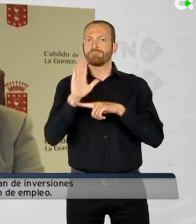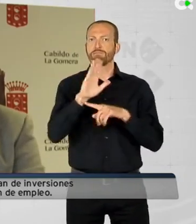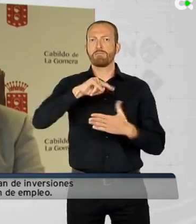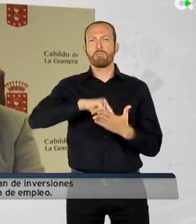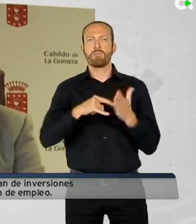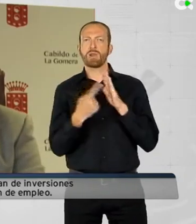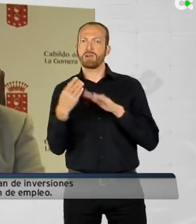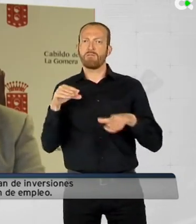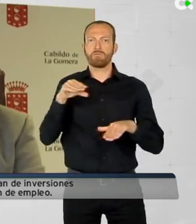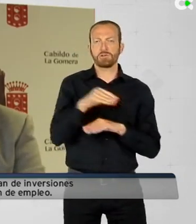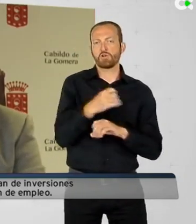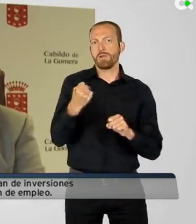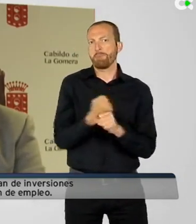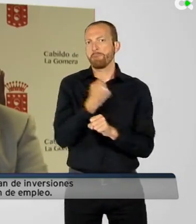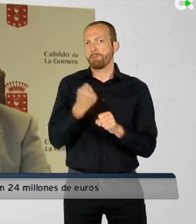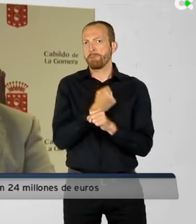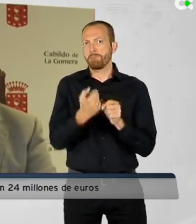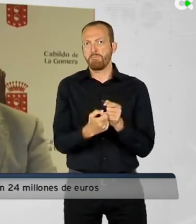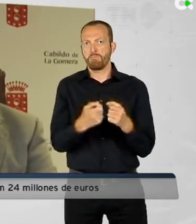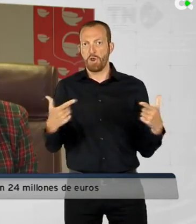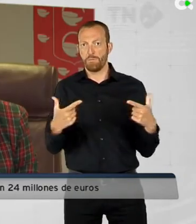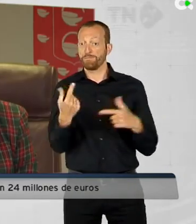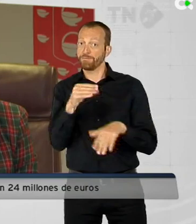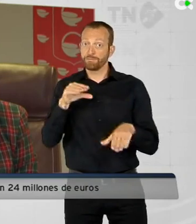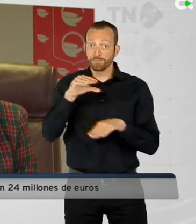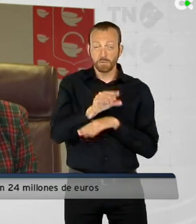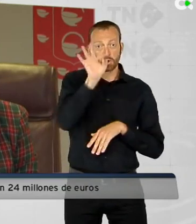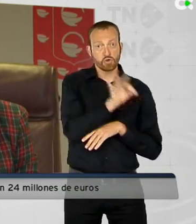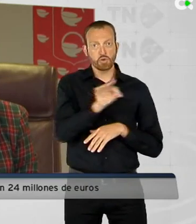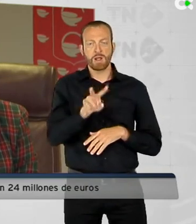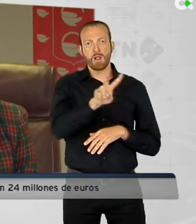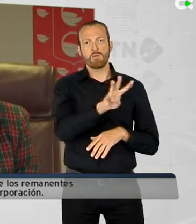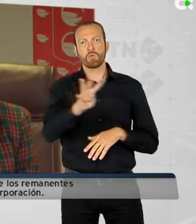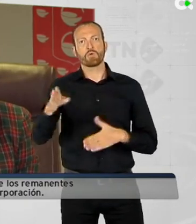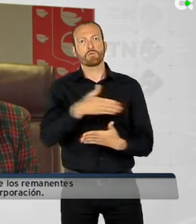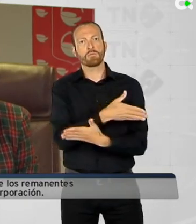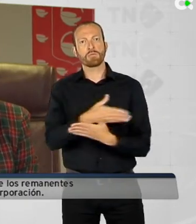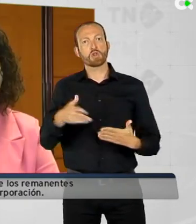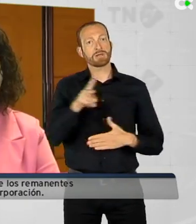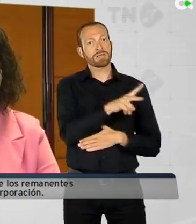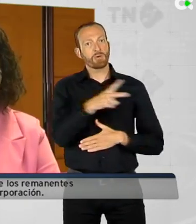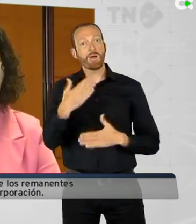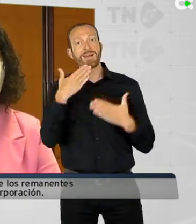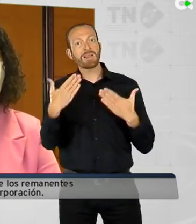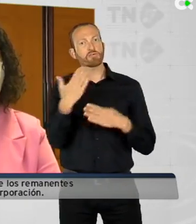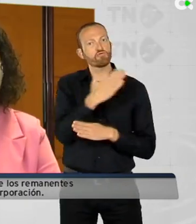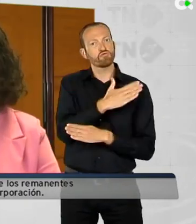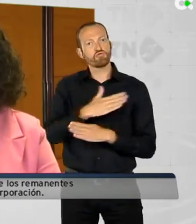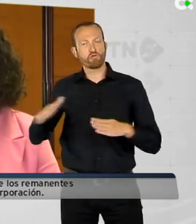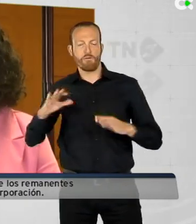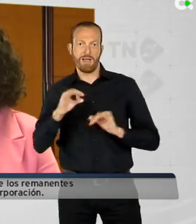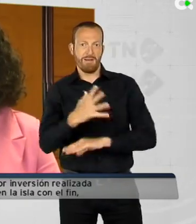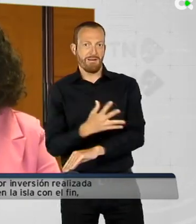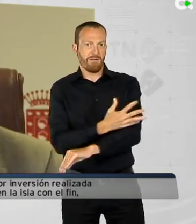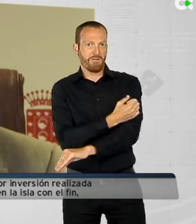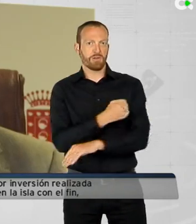de inversiones y creación de empleo. Estará financiado con 24 millones de euros procedentes de los remanentes de la